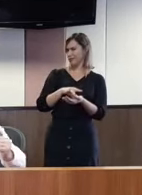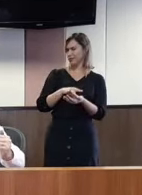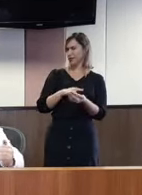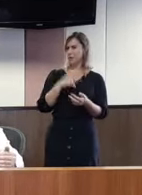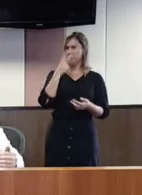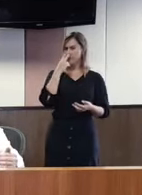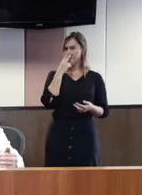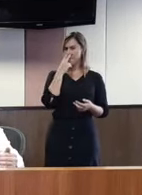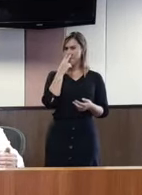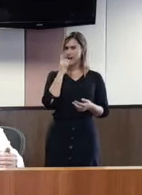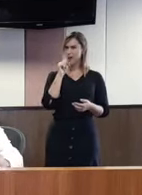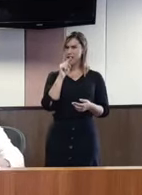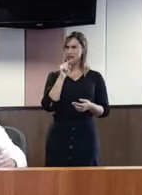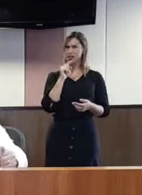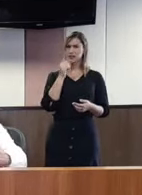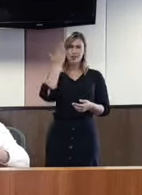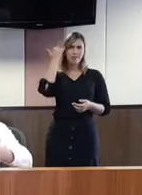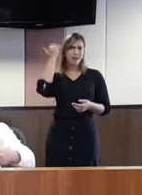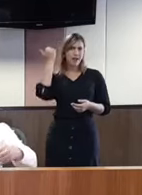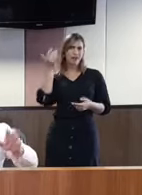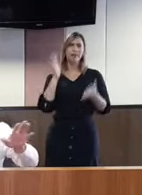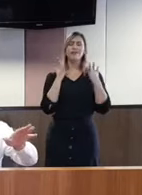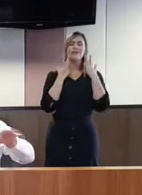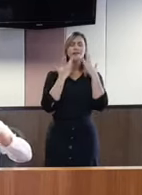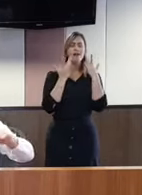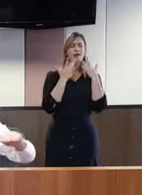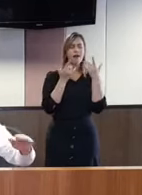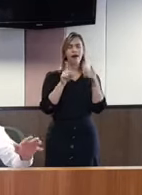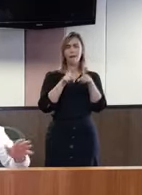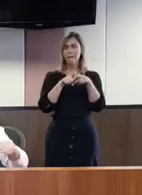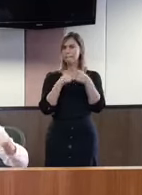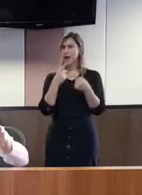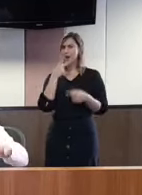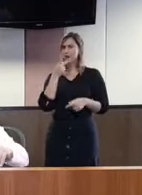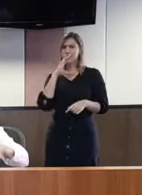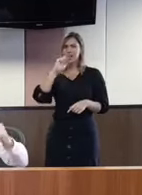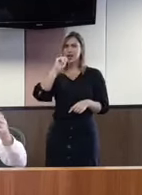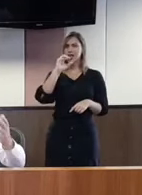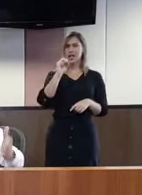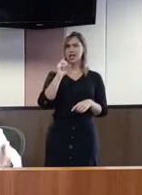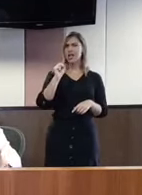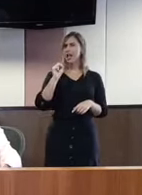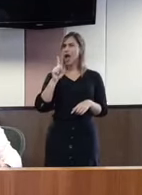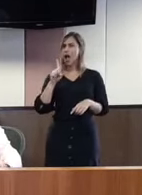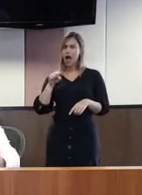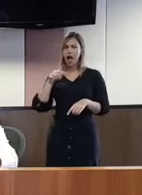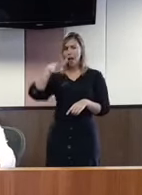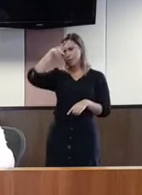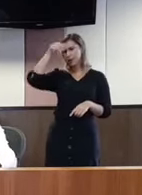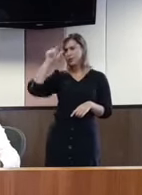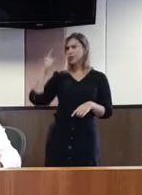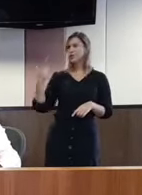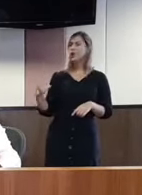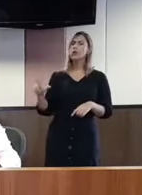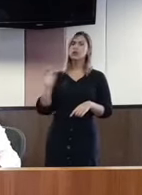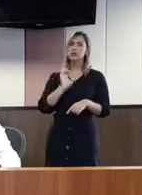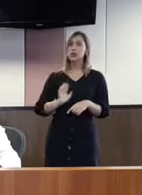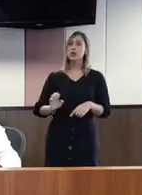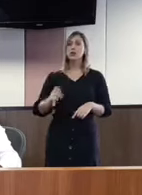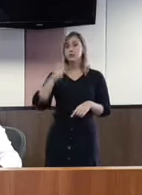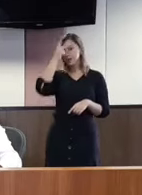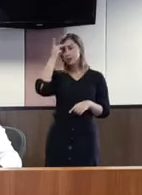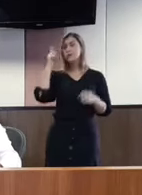Parece um artista, né, narrando que já está um cenário de caos aqui em Mato Grosso, em outros estados. É importante que as pessoas